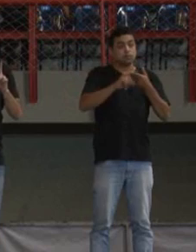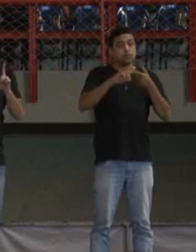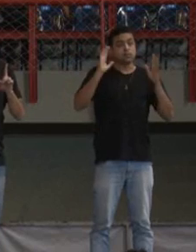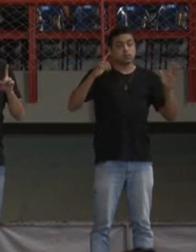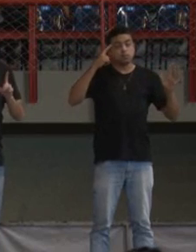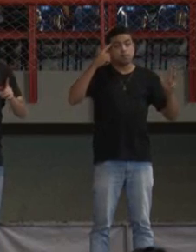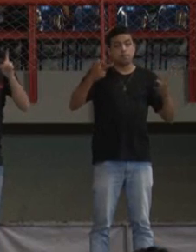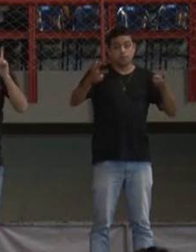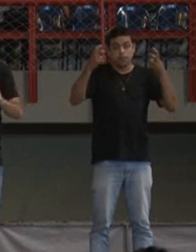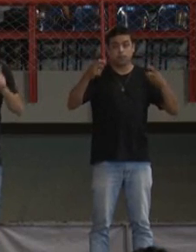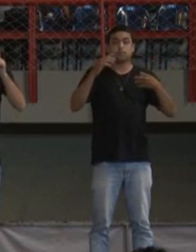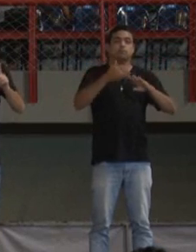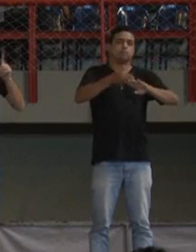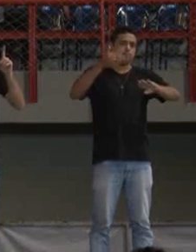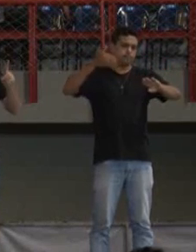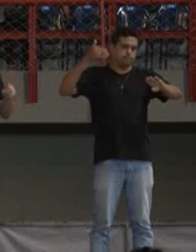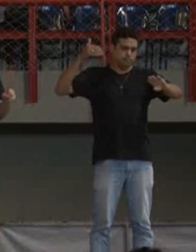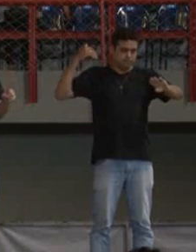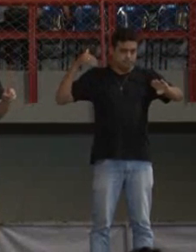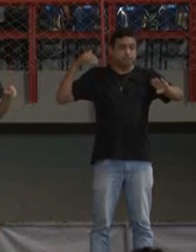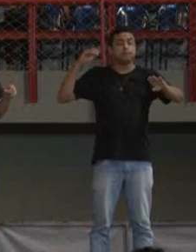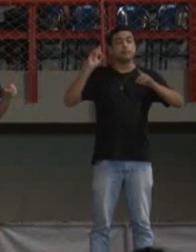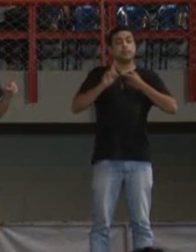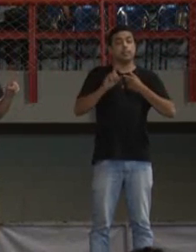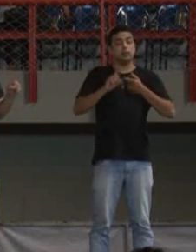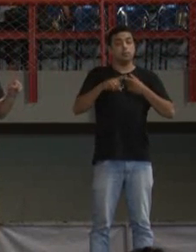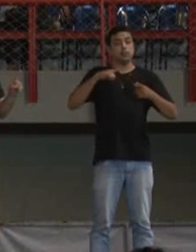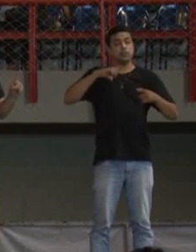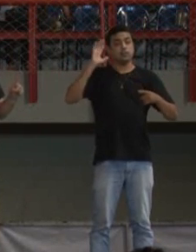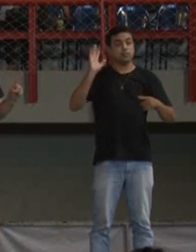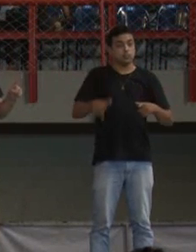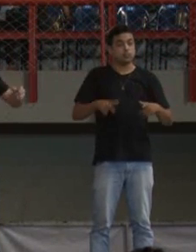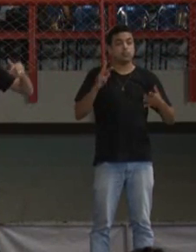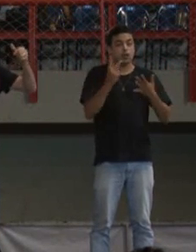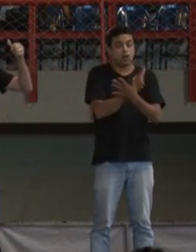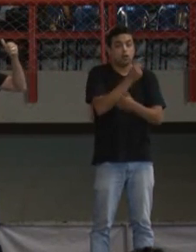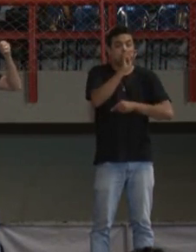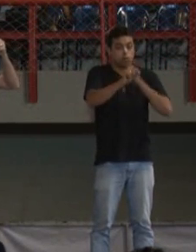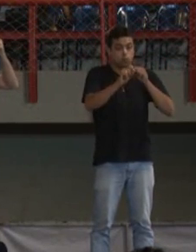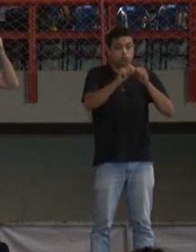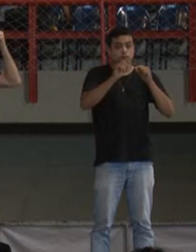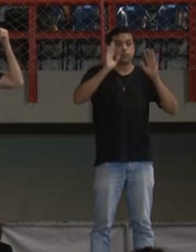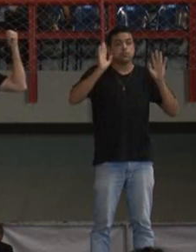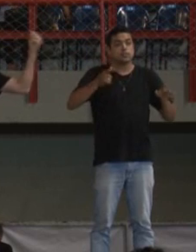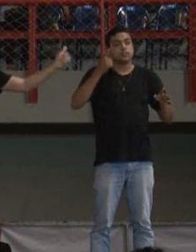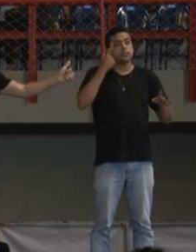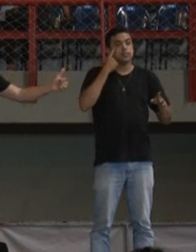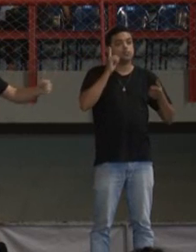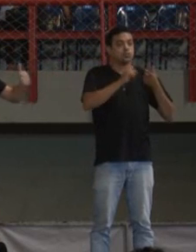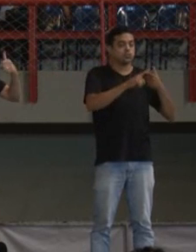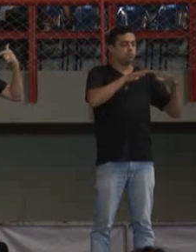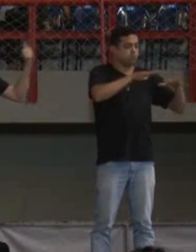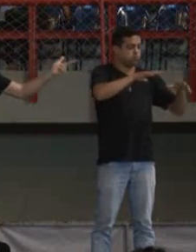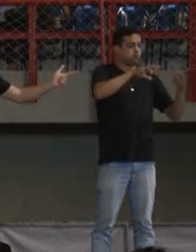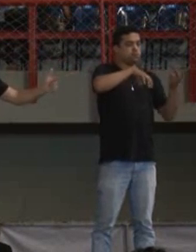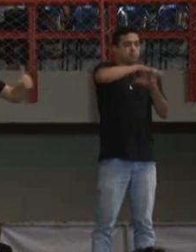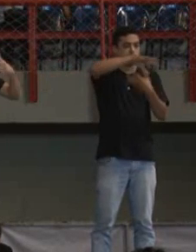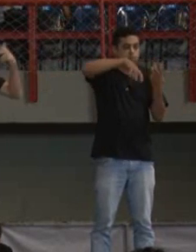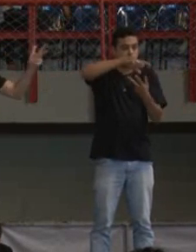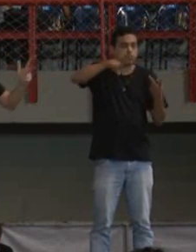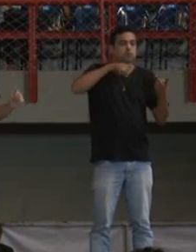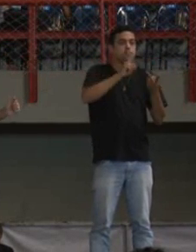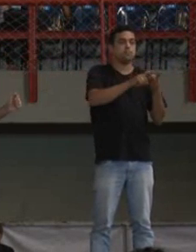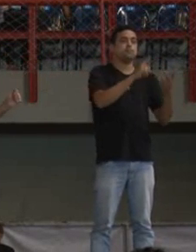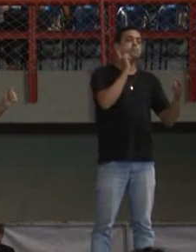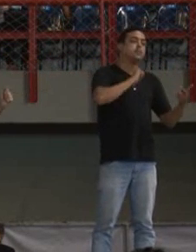preste atenção, isto em outras épocas foi motivo de Inconfidência Mineira, de Conjuração Baiana,